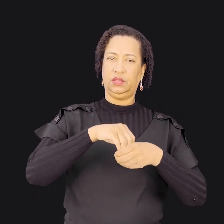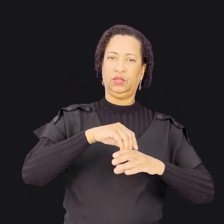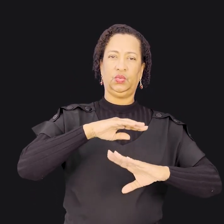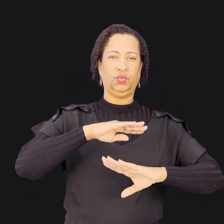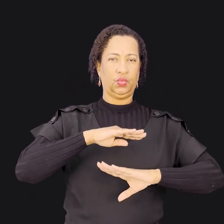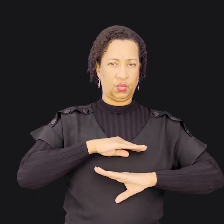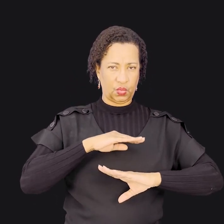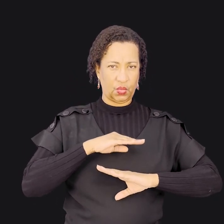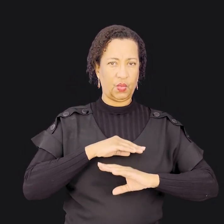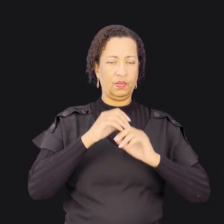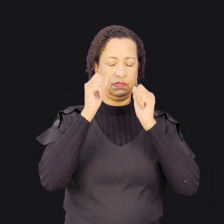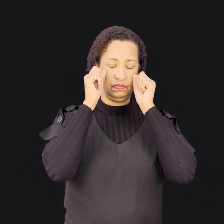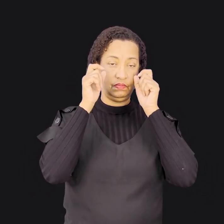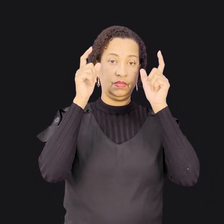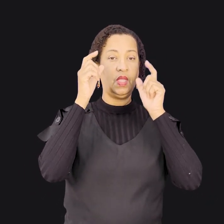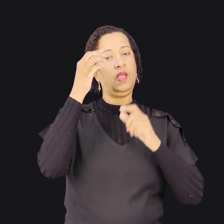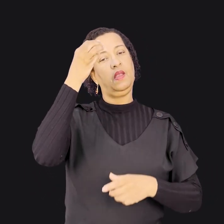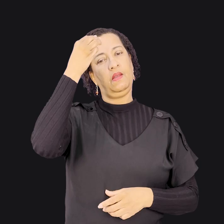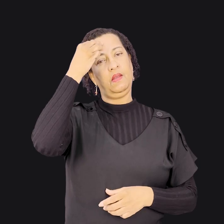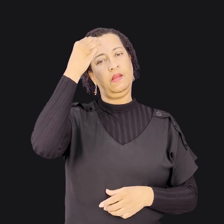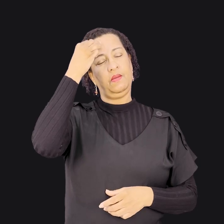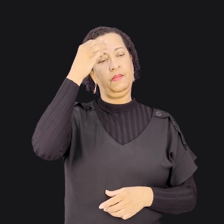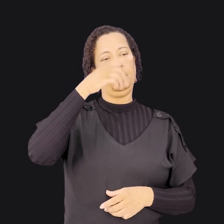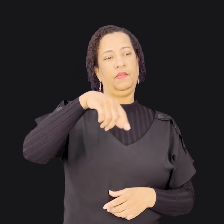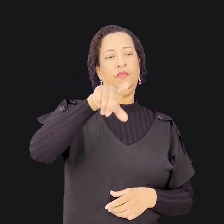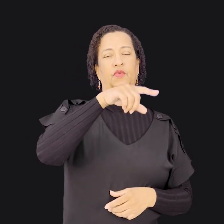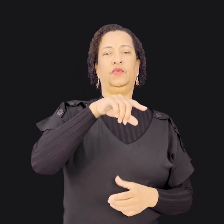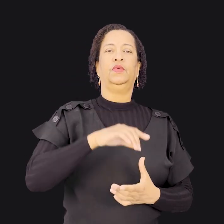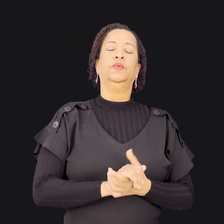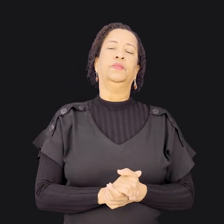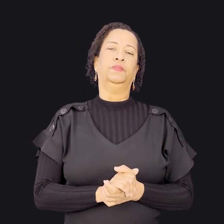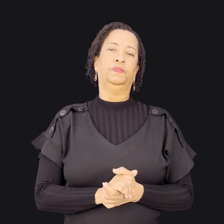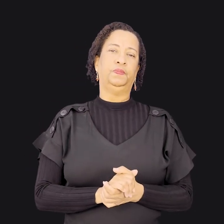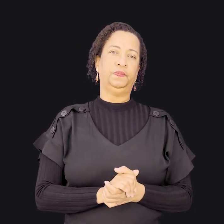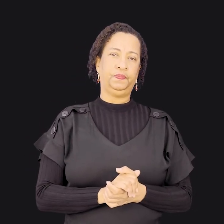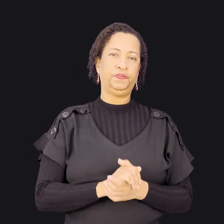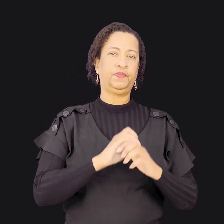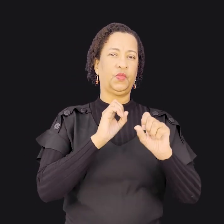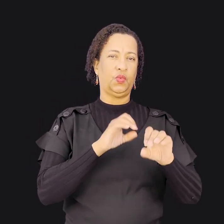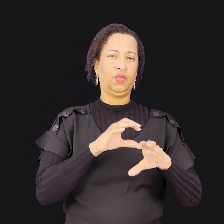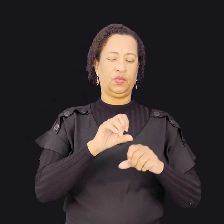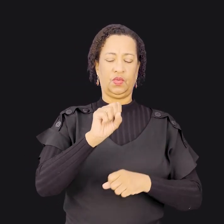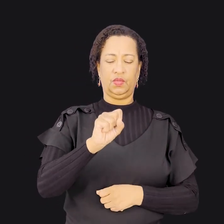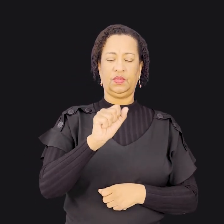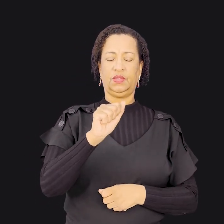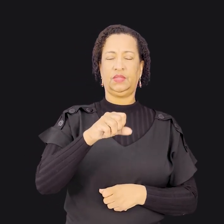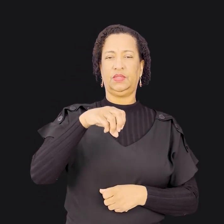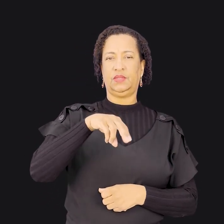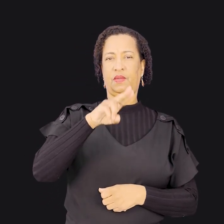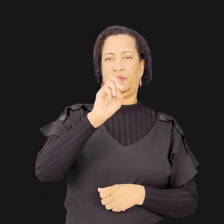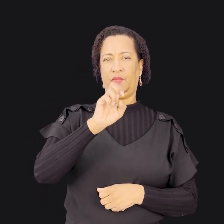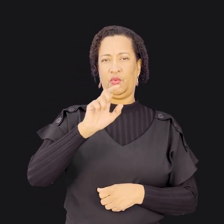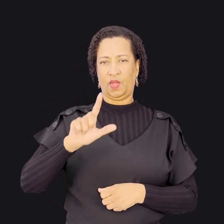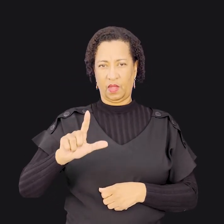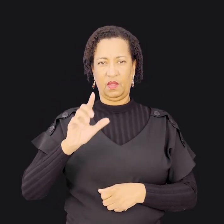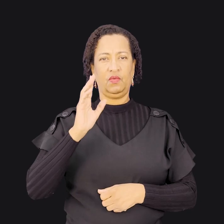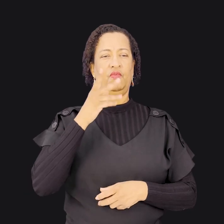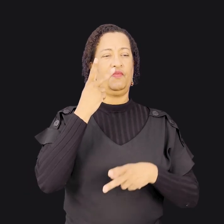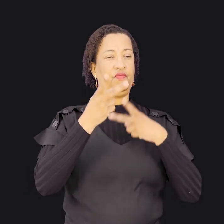deste corpo, despertar a memória de vocês. O famoso educador Samuel Johnson disse que já